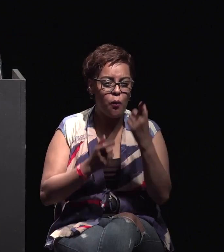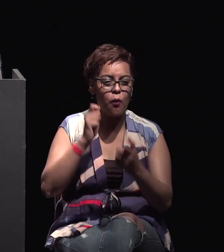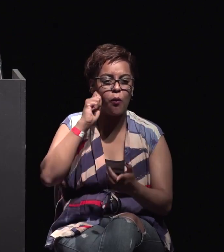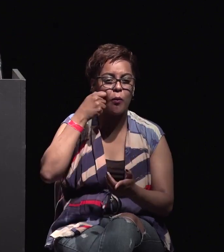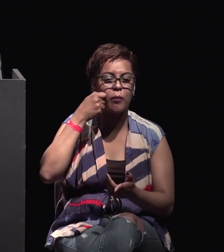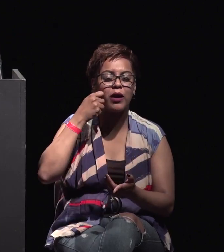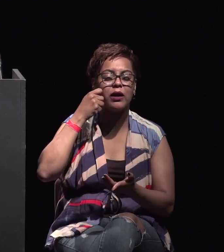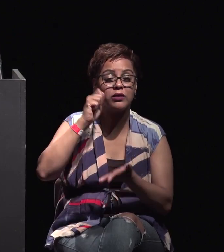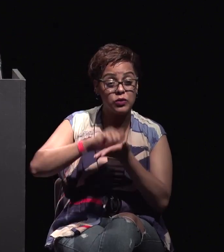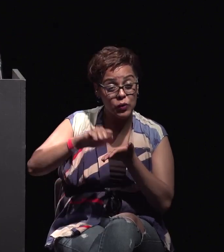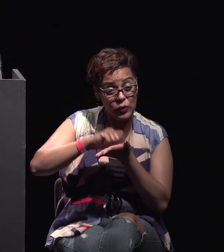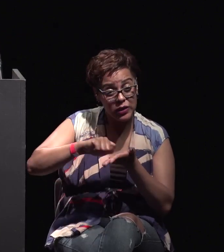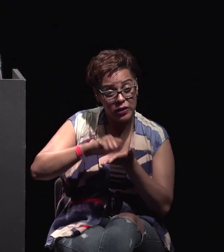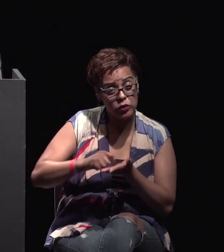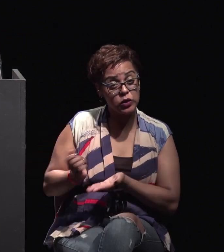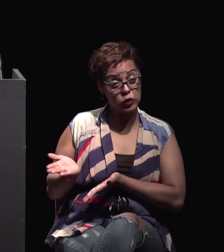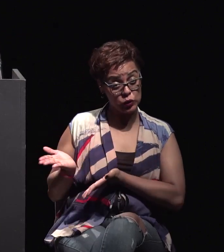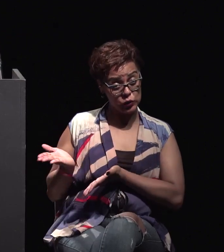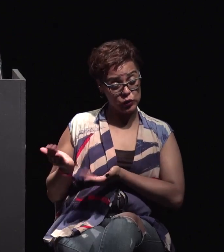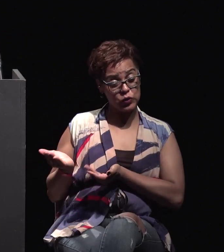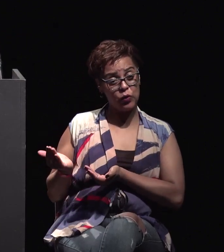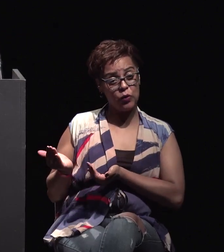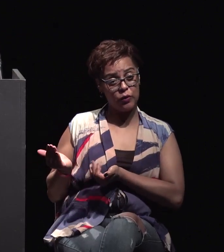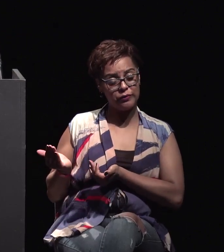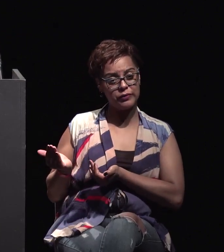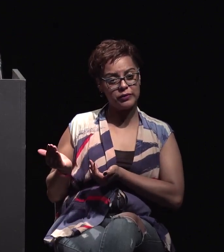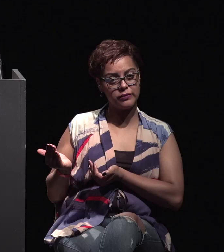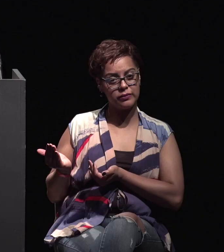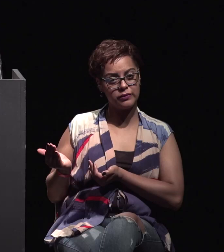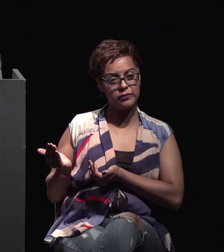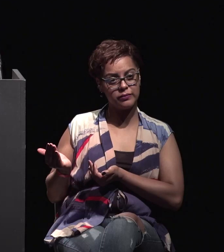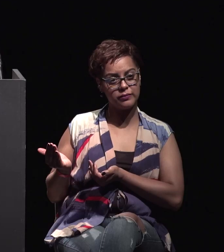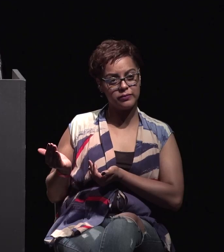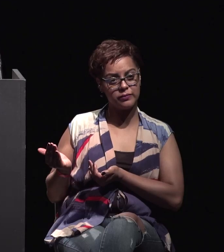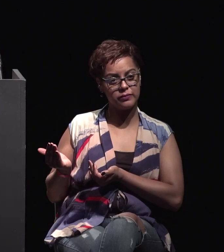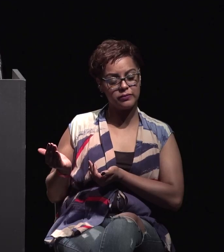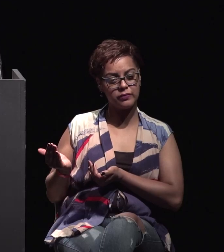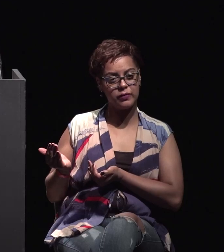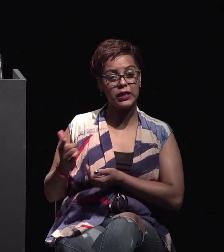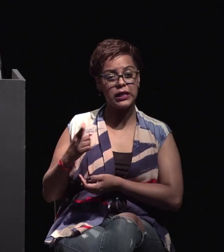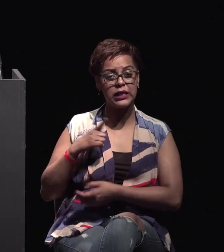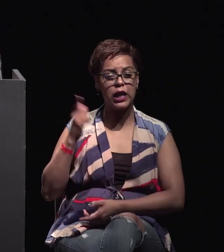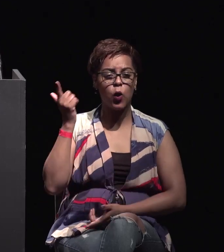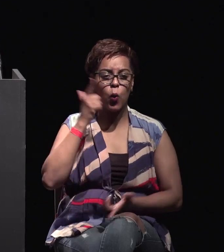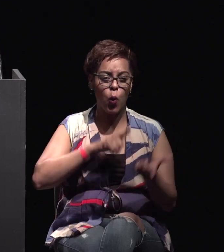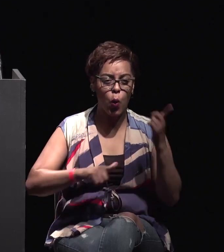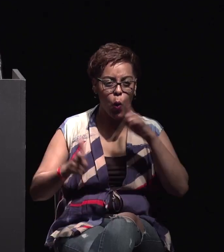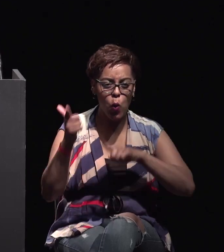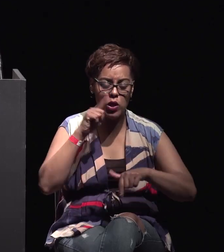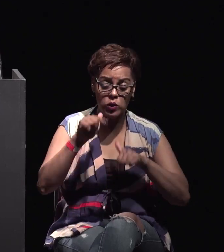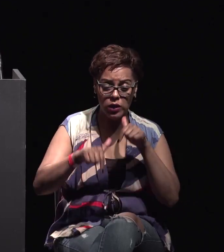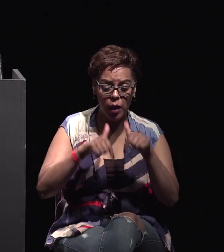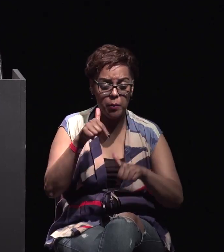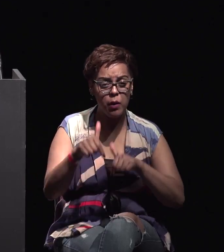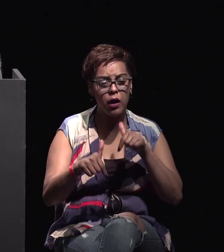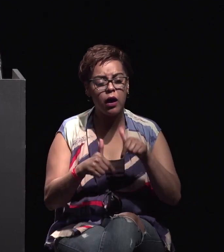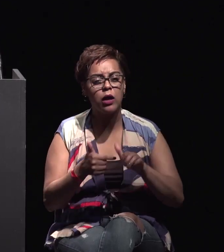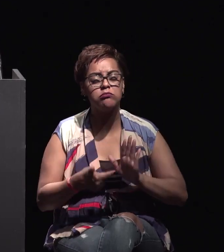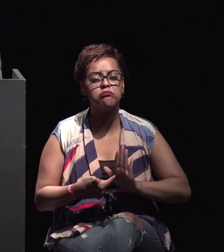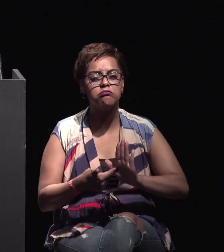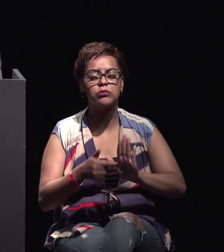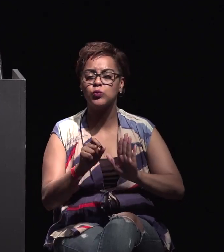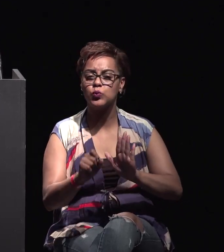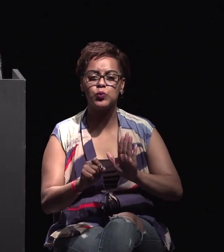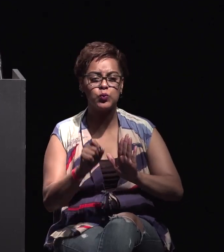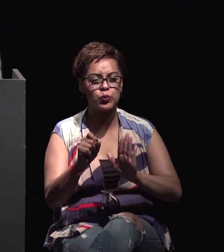têm, jovens principalmente, que têm conquistado com o seu trabalho